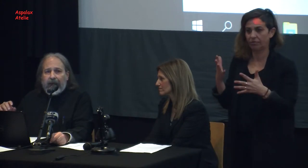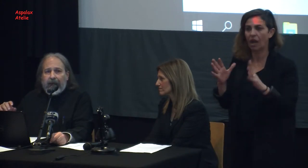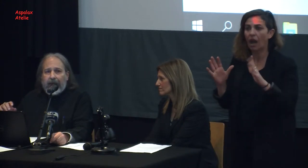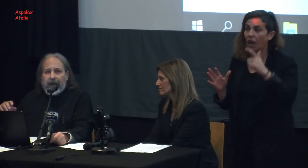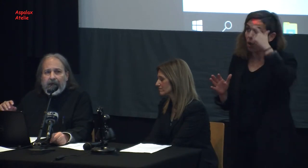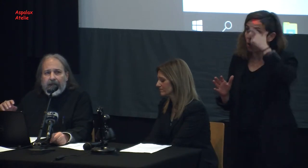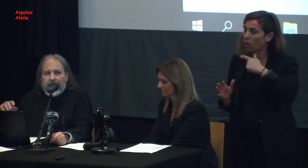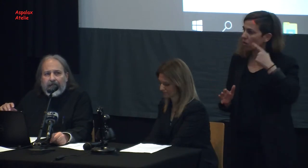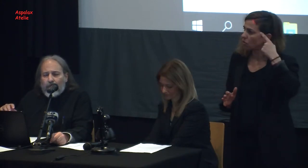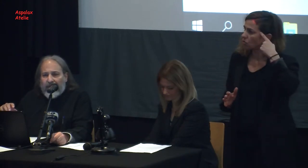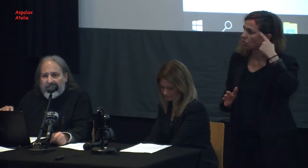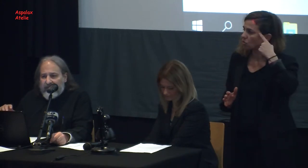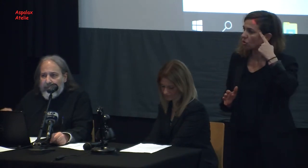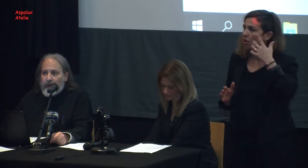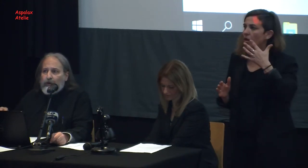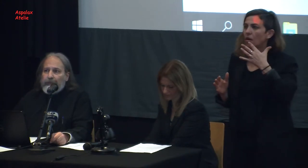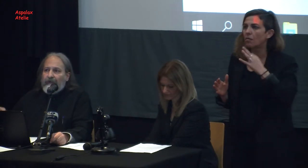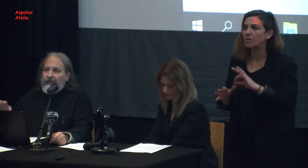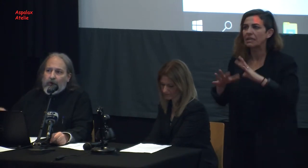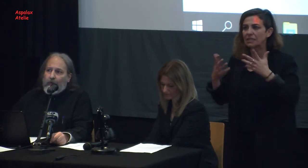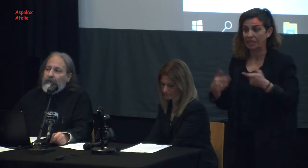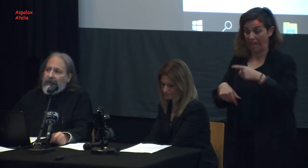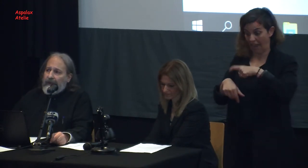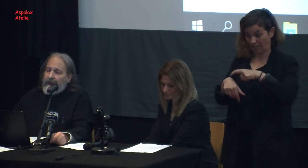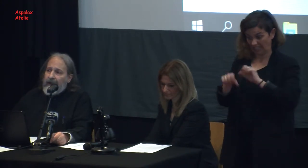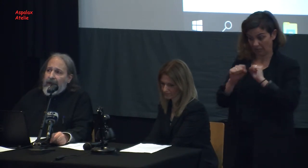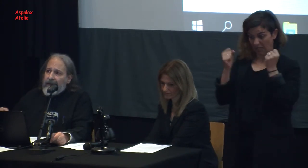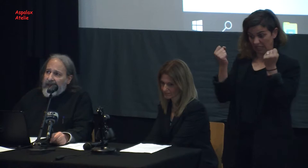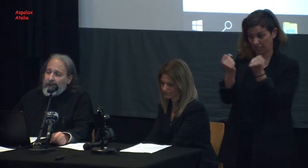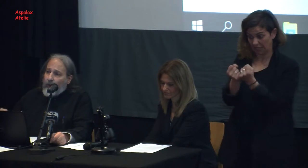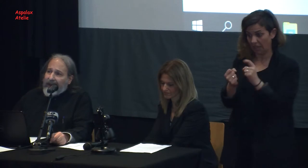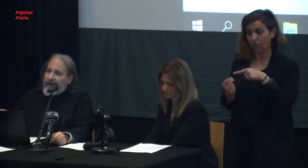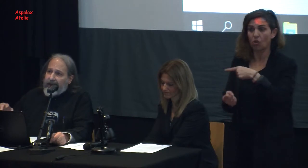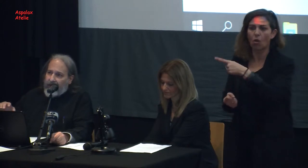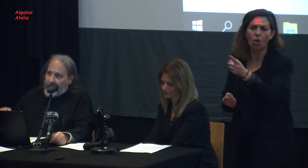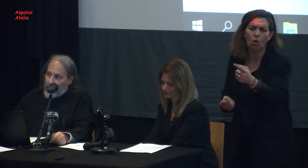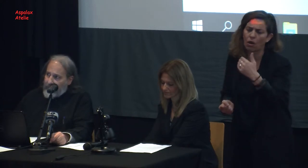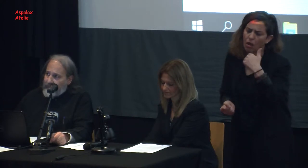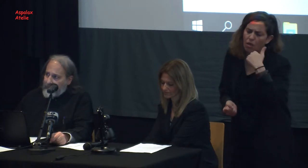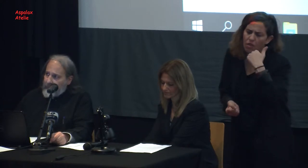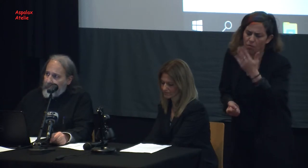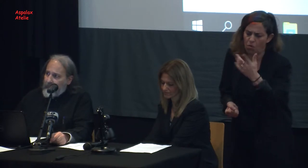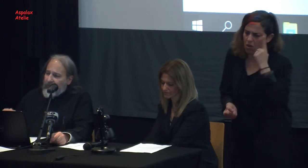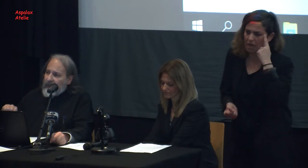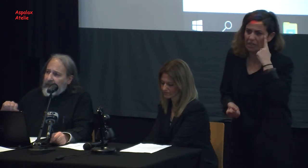ότι το κατεστημένο στο οποίο βρισκόμουν δεν το άντεχε αυτό.